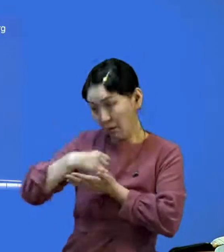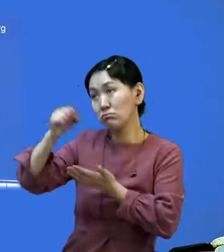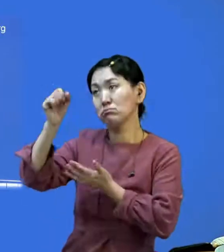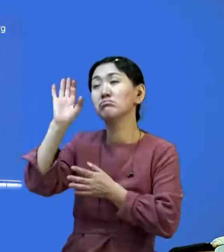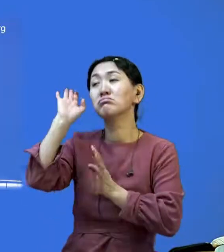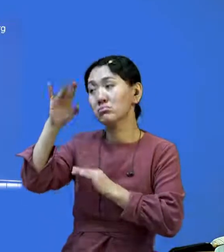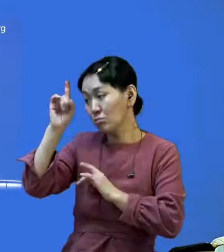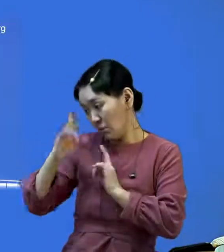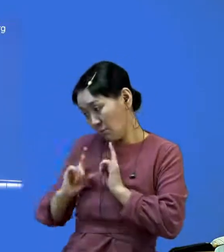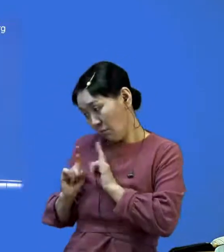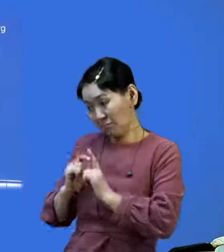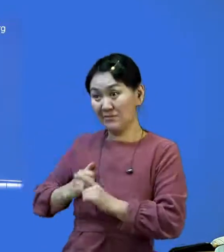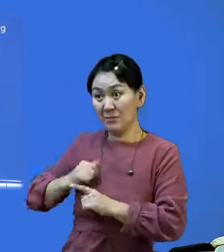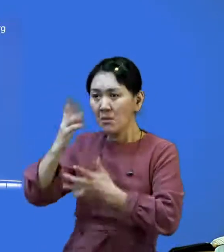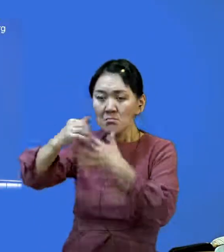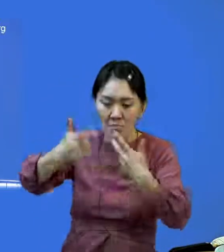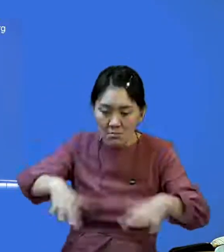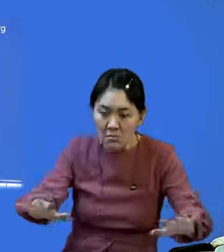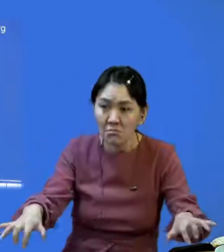эзэн хамт байхад ч одоо яах юм?